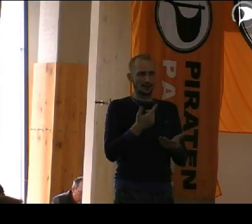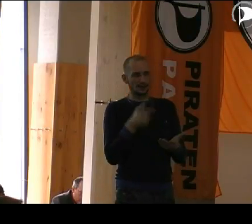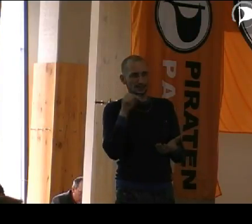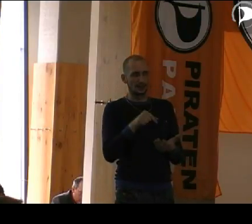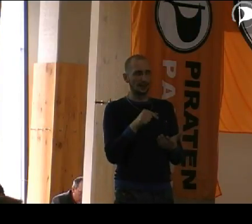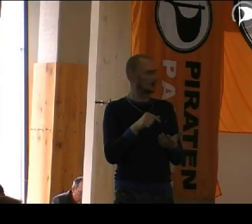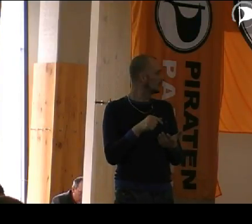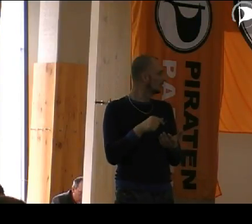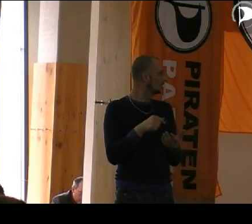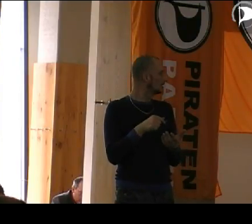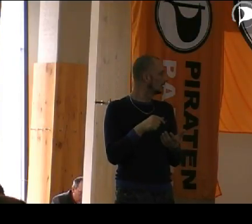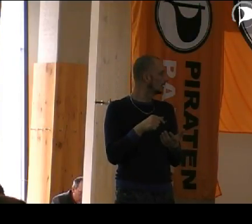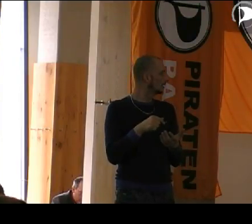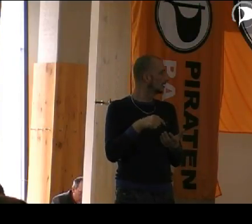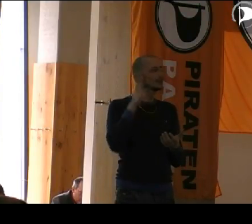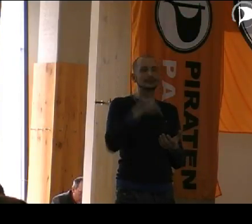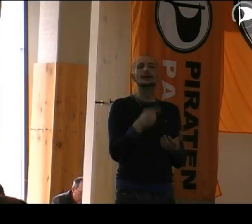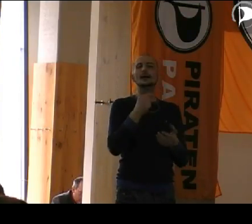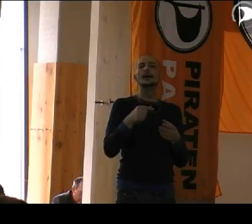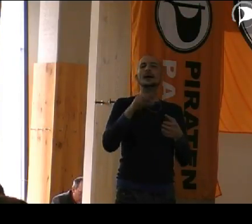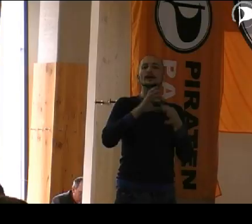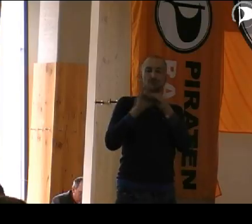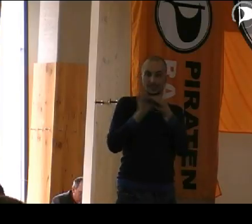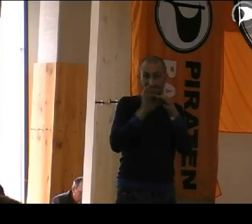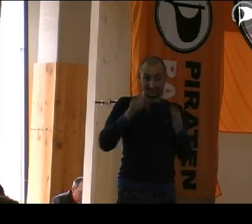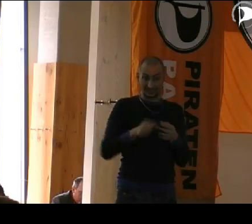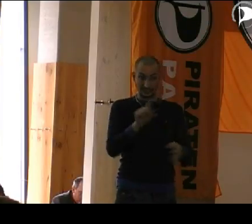erst nach dem okay